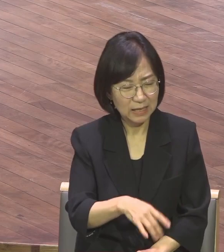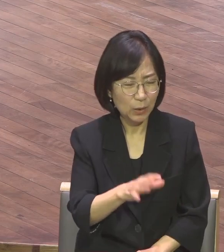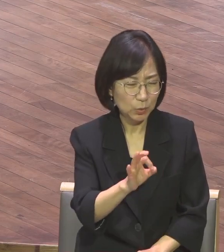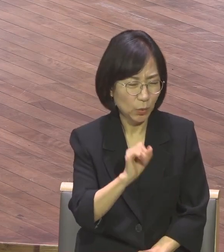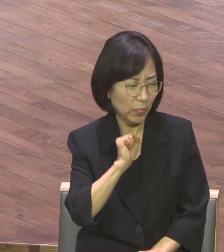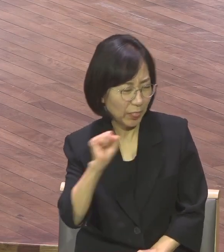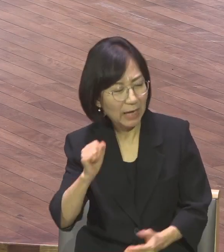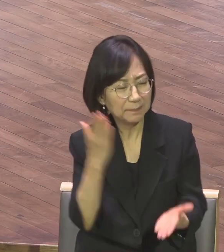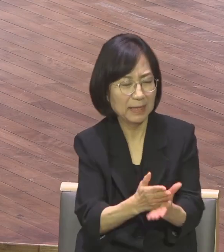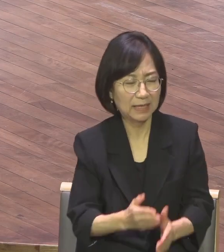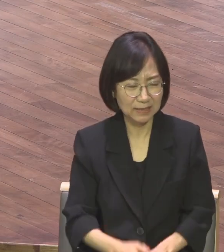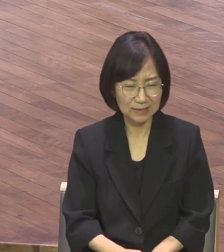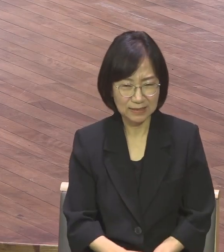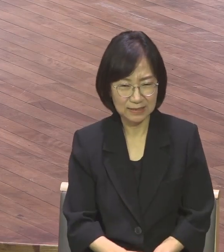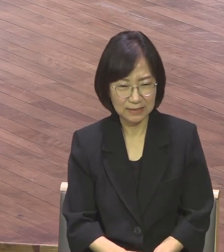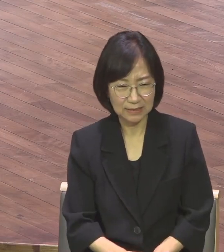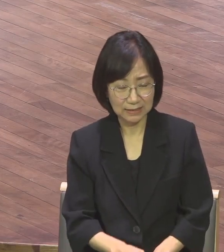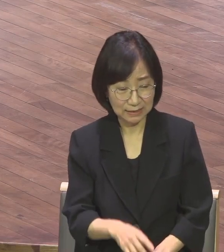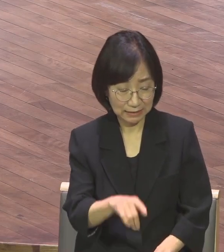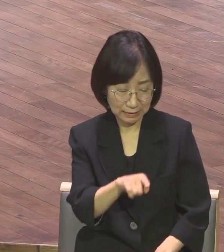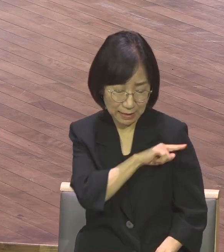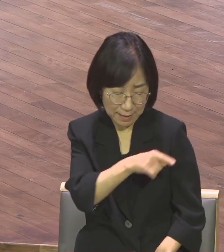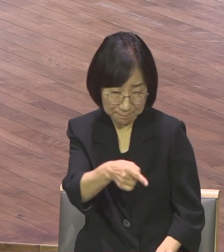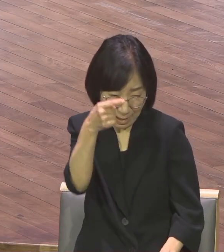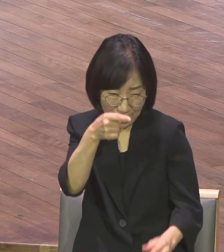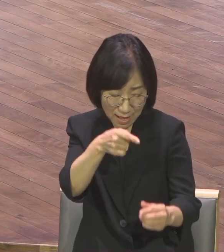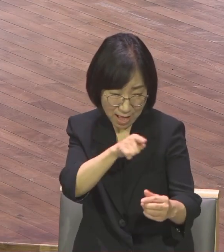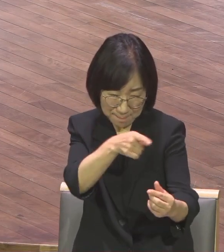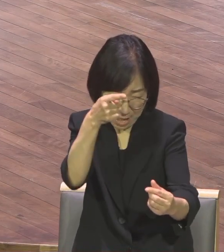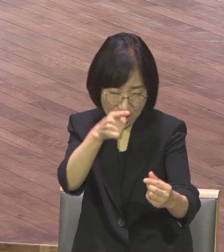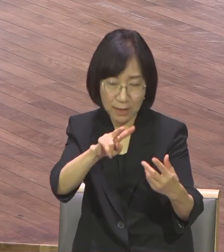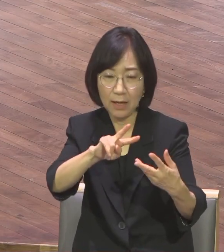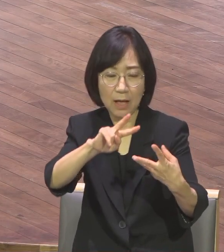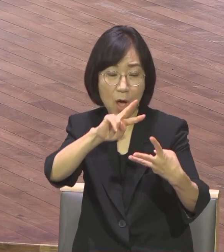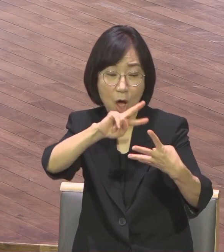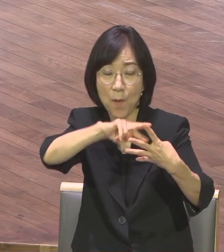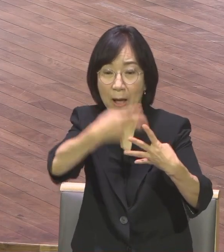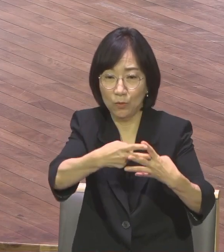말고 그 우선순위를 바꾸라라는 말씀이.